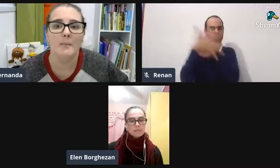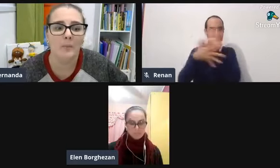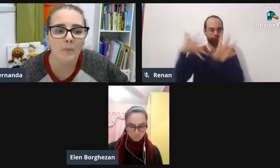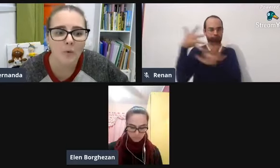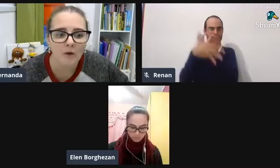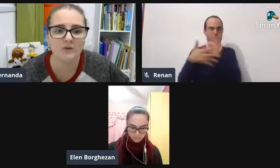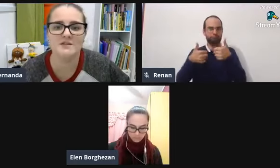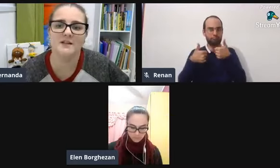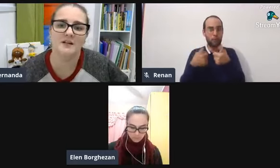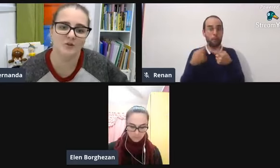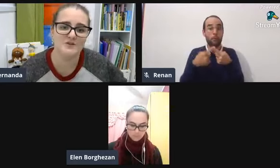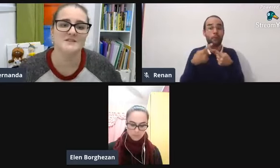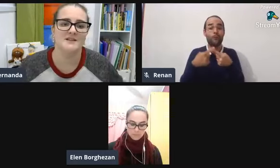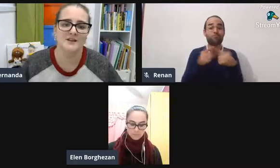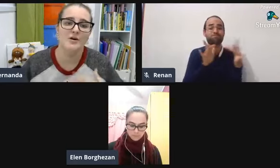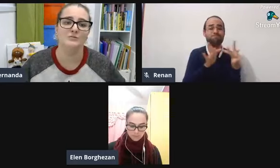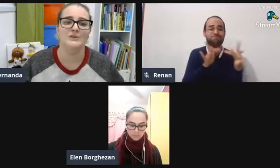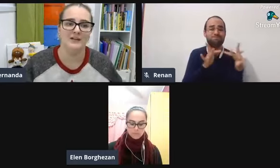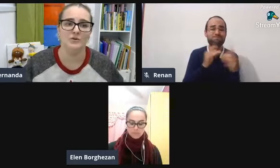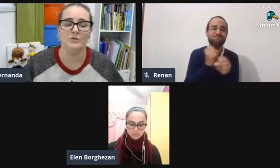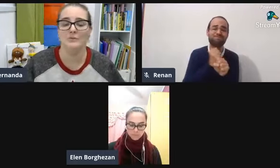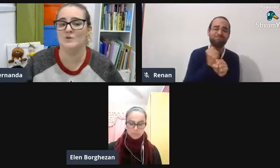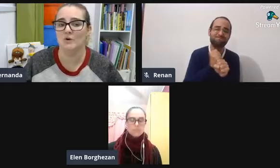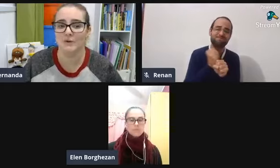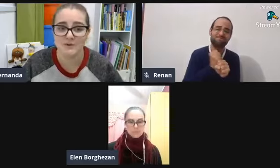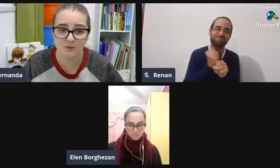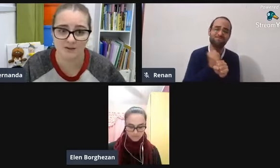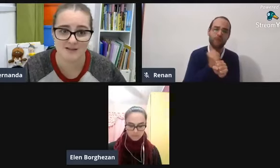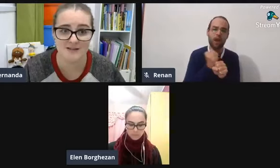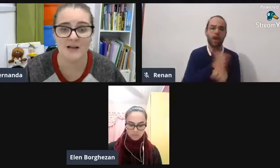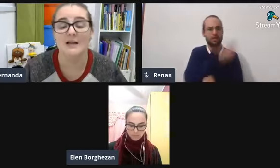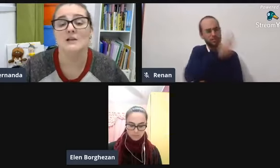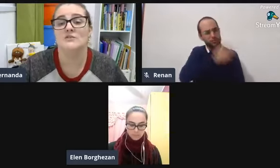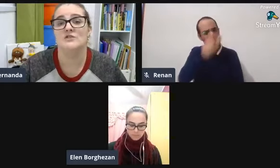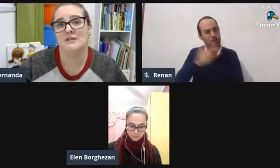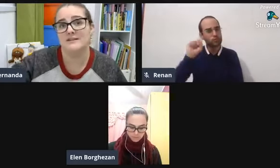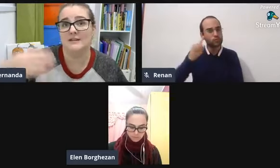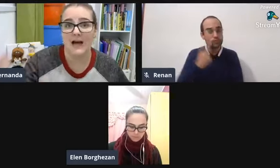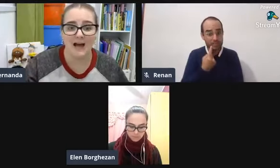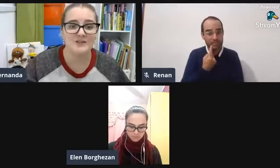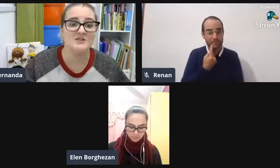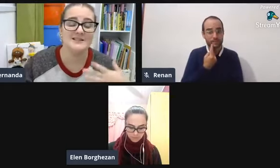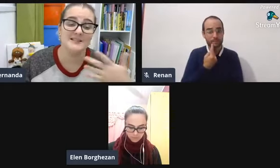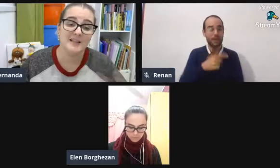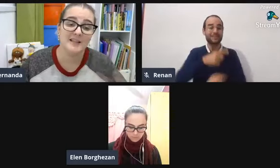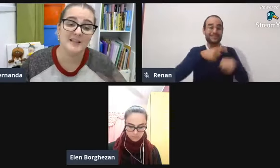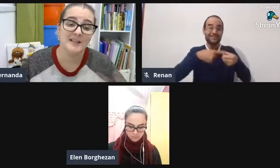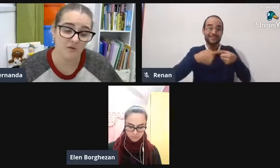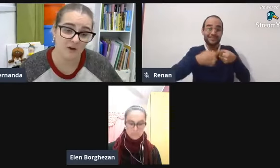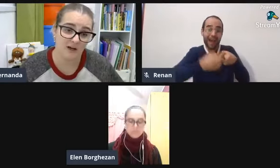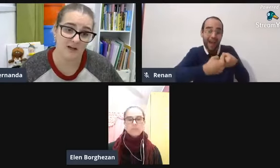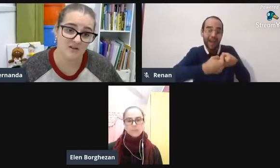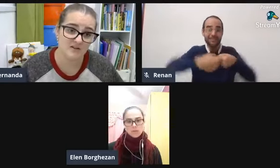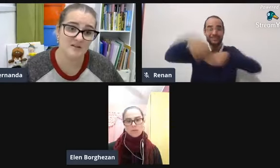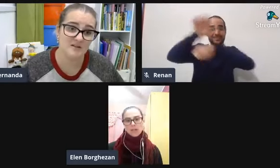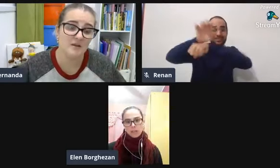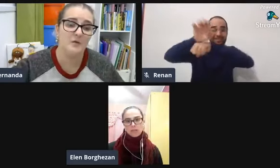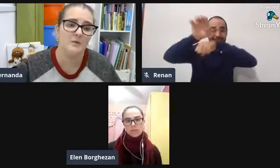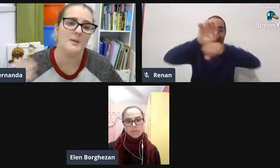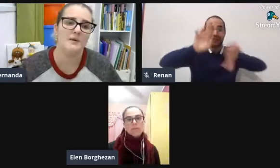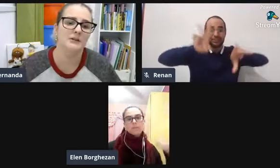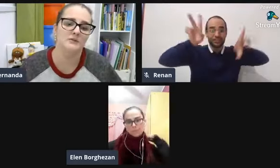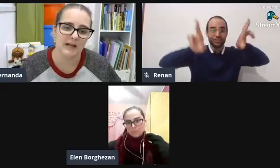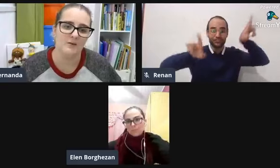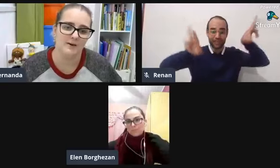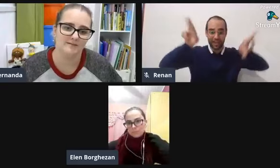passei muitos anos em contato com pessoas surdas de cidades, estados diferentes e